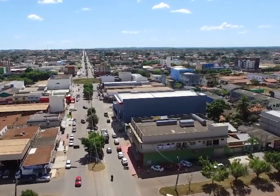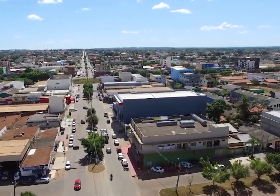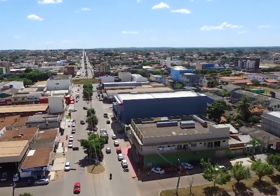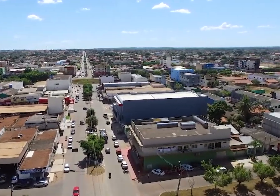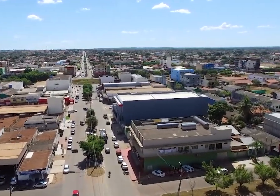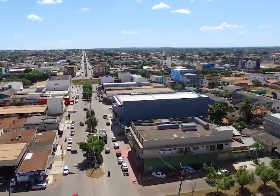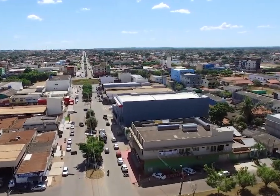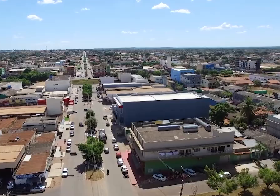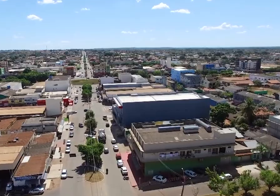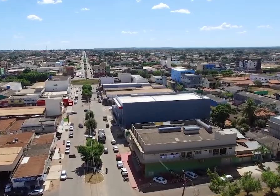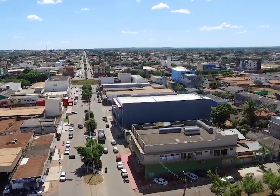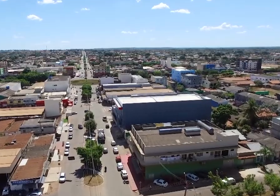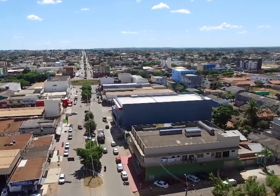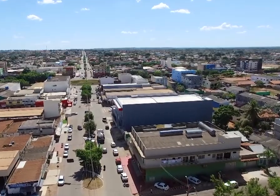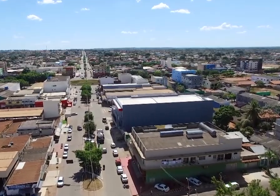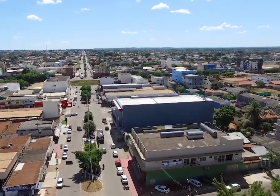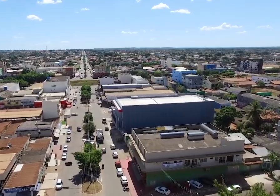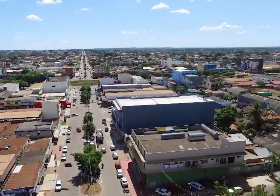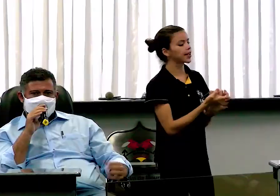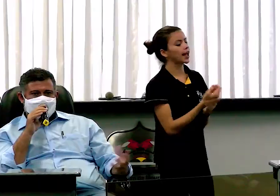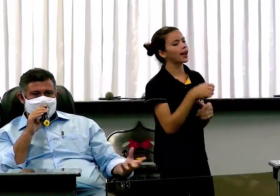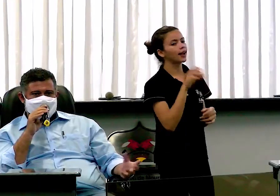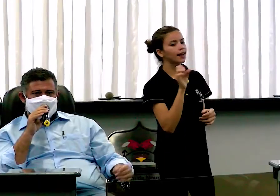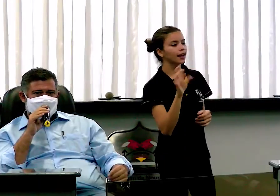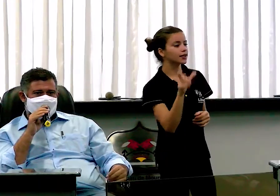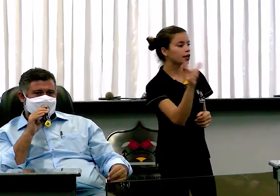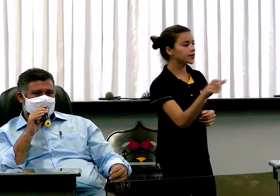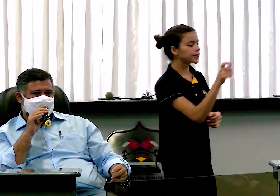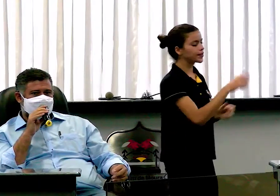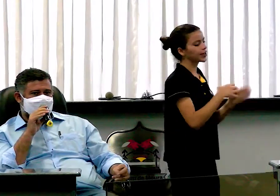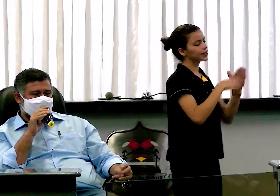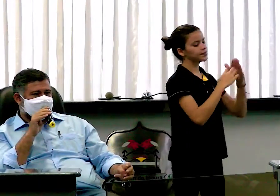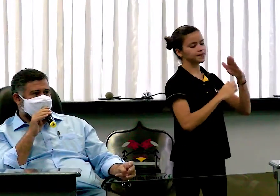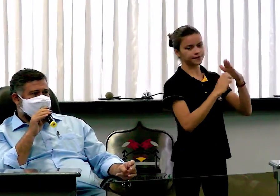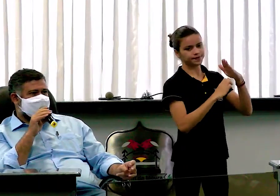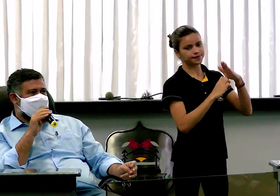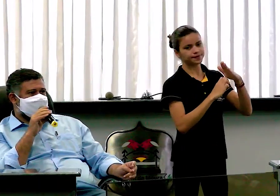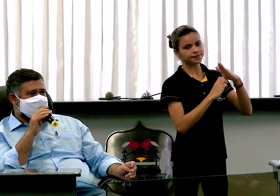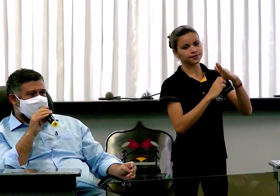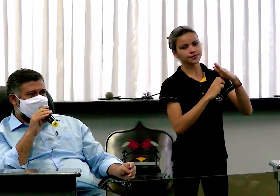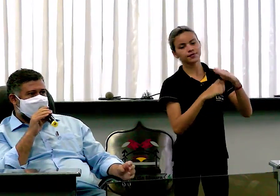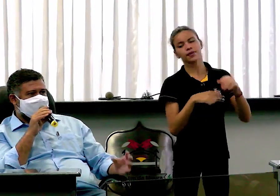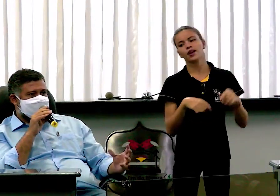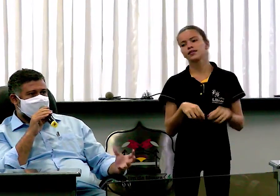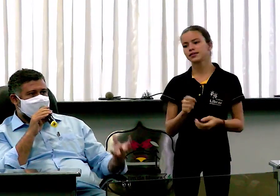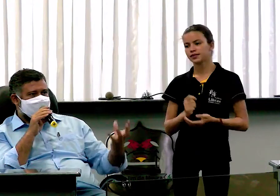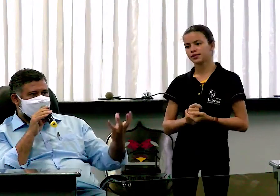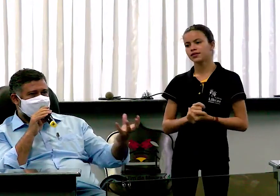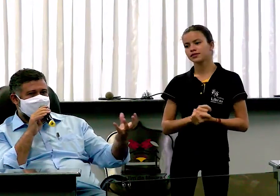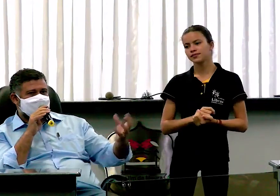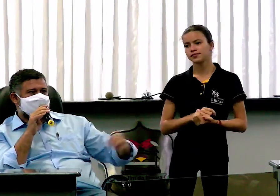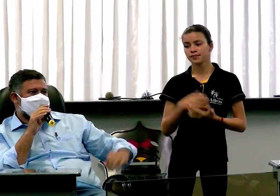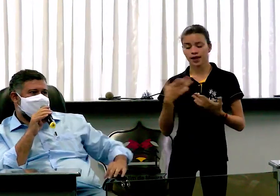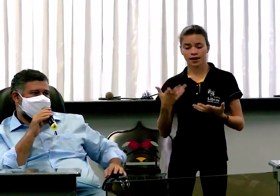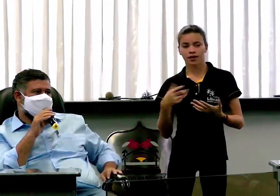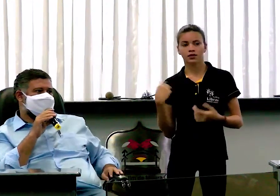porque ninguém sabe como foi dita que é esse enfrentamento que nós estamos tendo é de uma